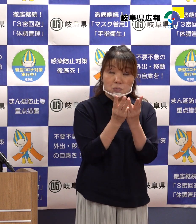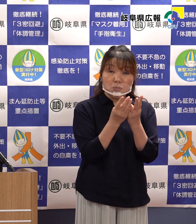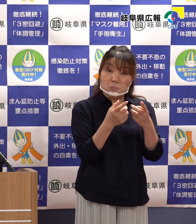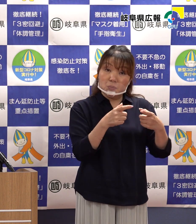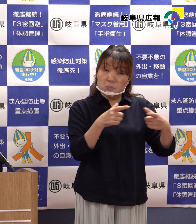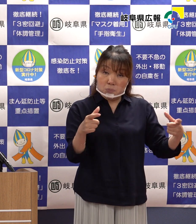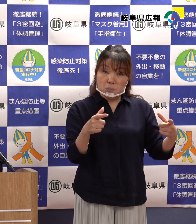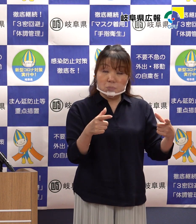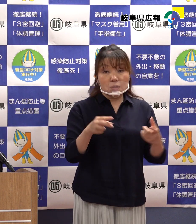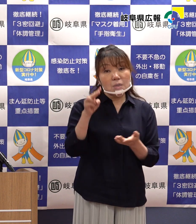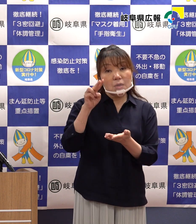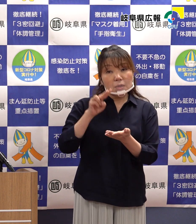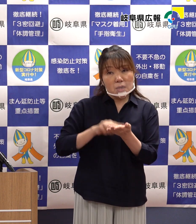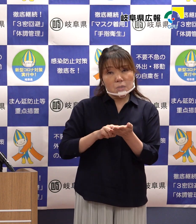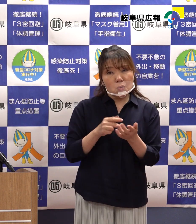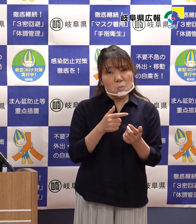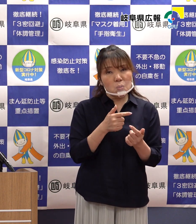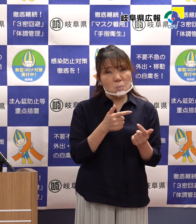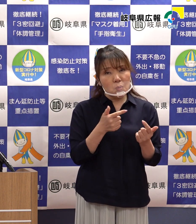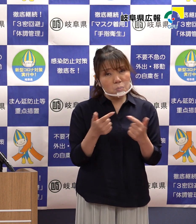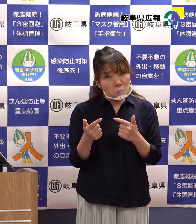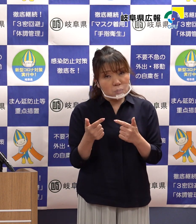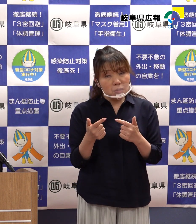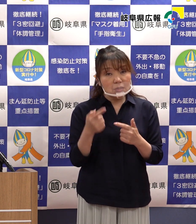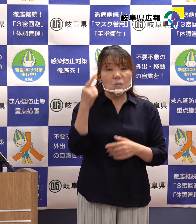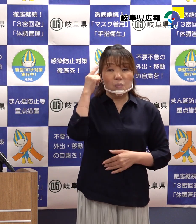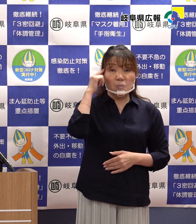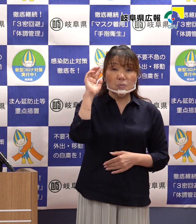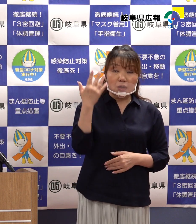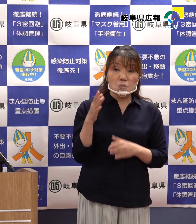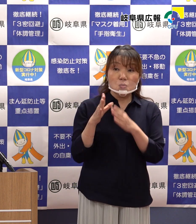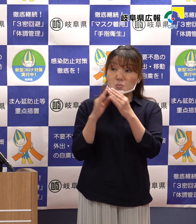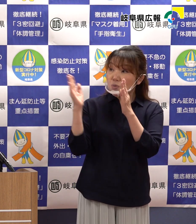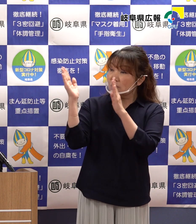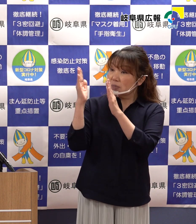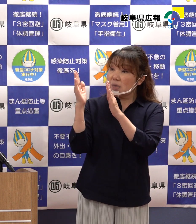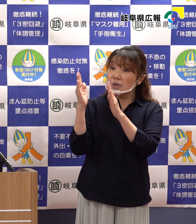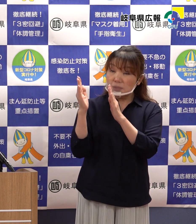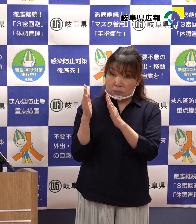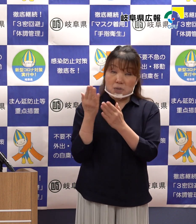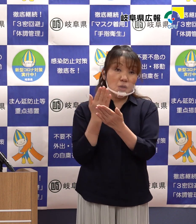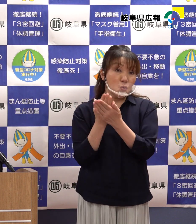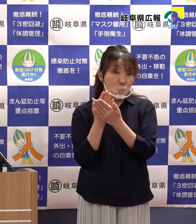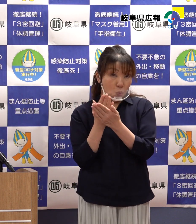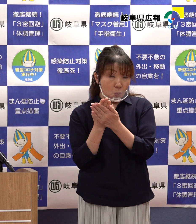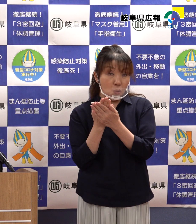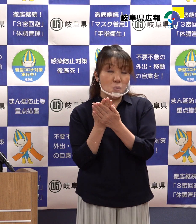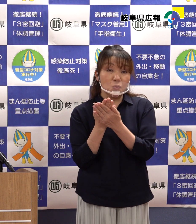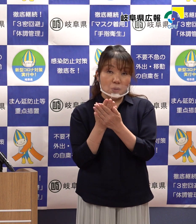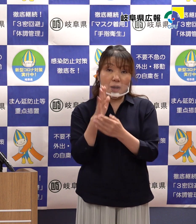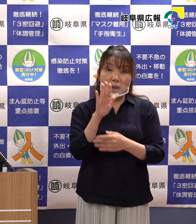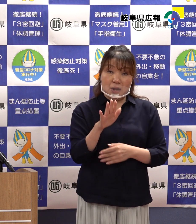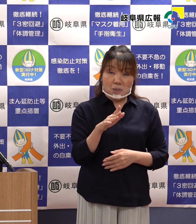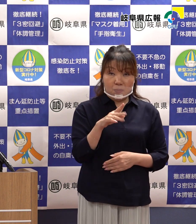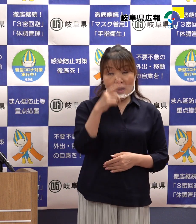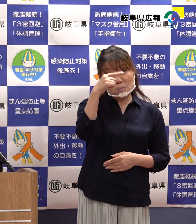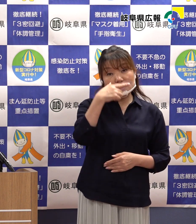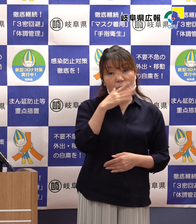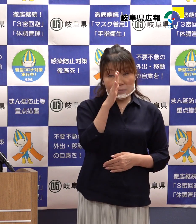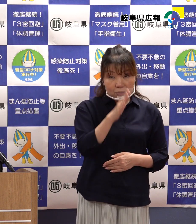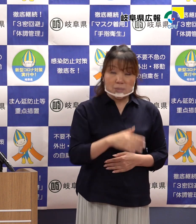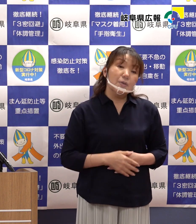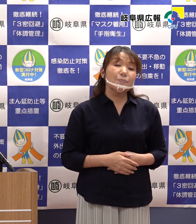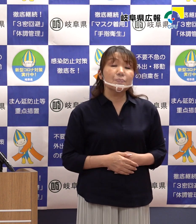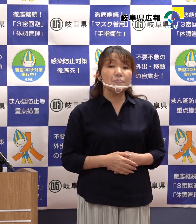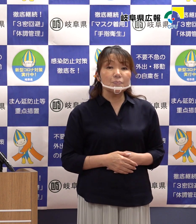決定するのが遅かったんじゃないかと思うんですけれども、うん、なんかまあ国に対してこう、うん、要望というか、このところがあれば教えて